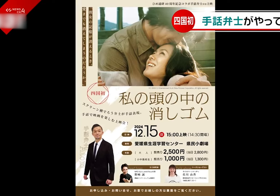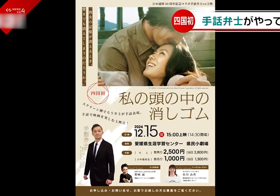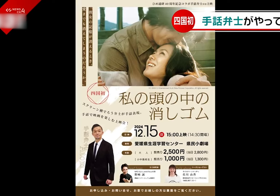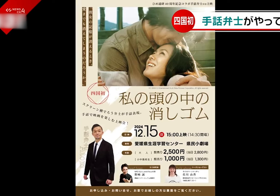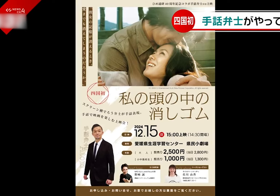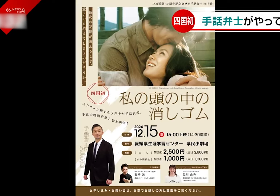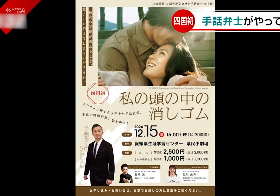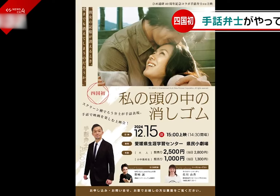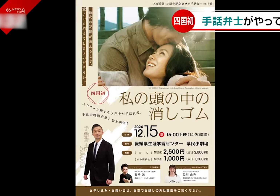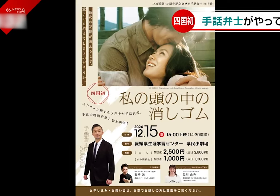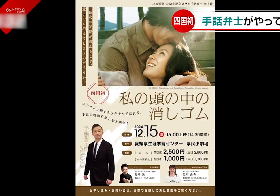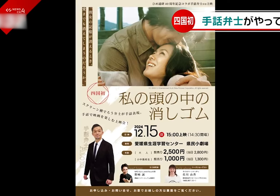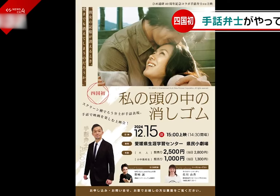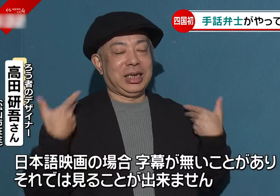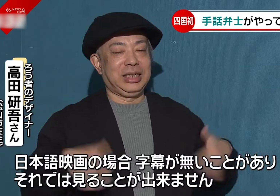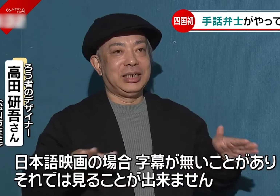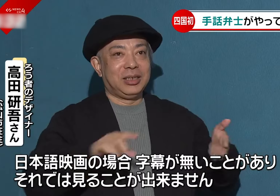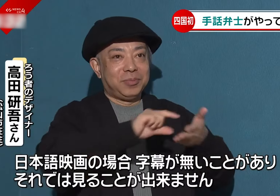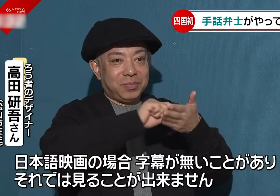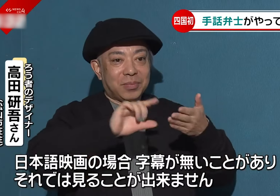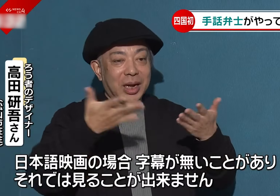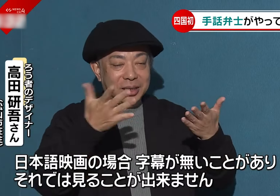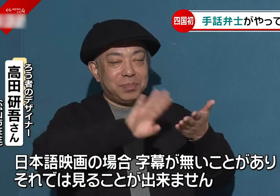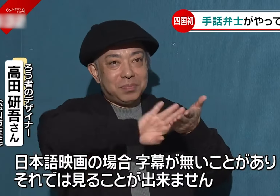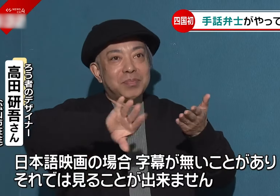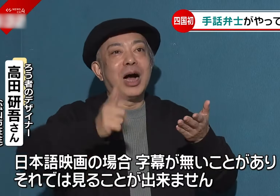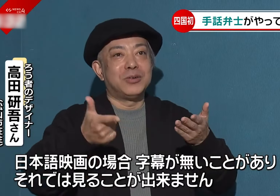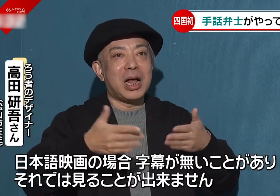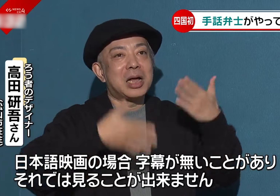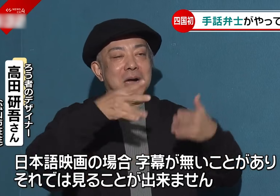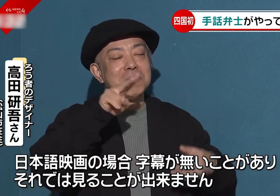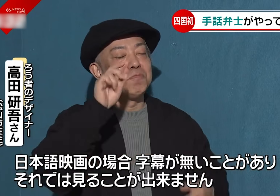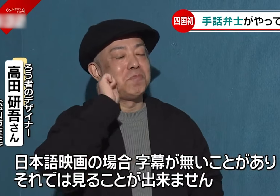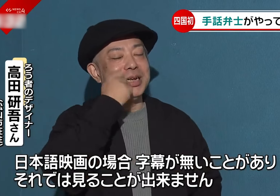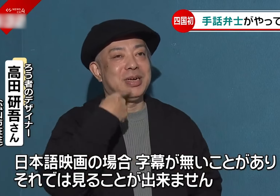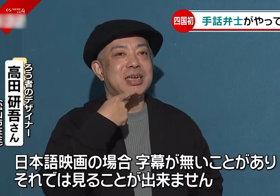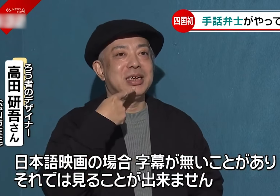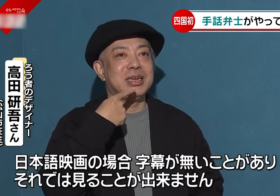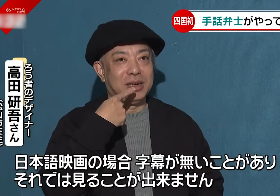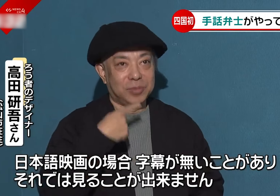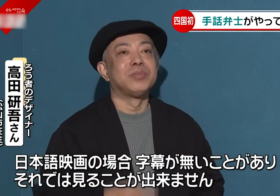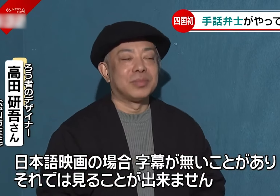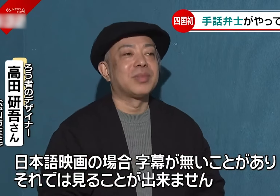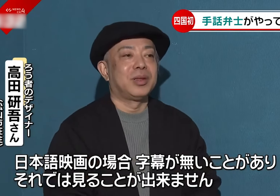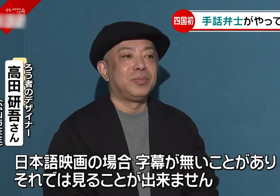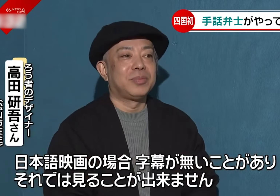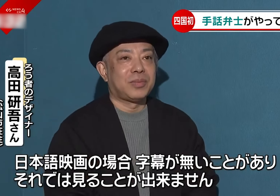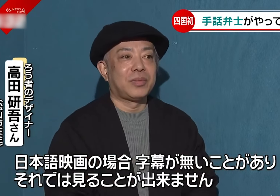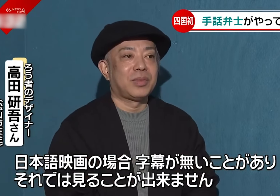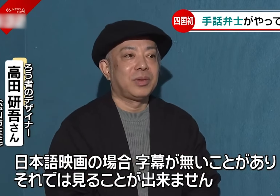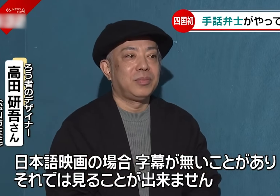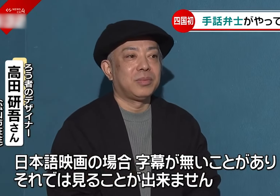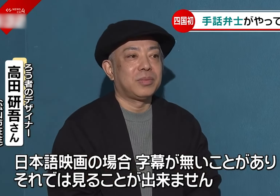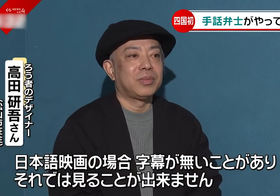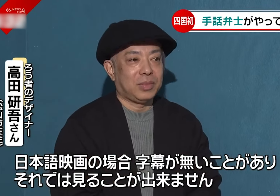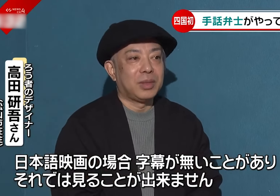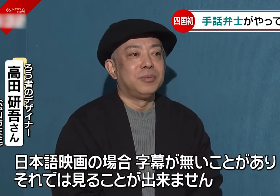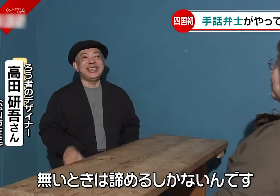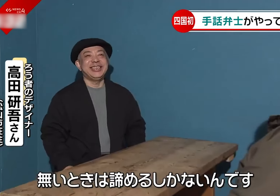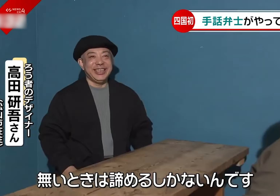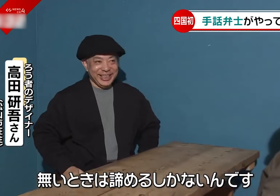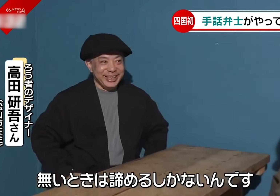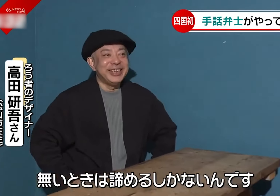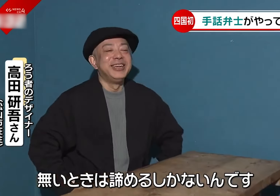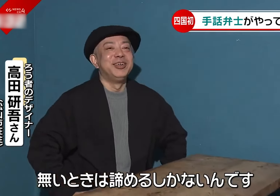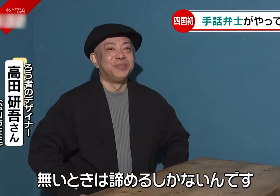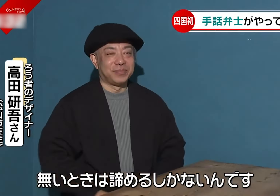。 日本語映画の場合、字幕がないことがあり、それでは見ることができません。